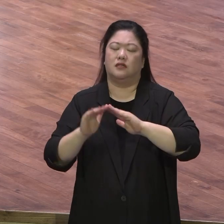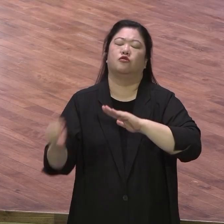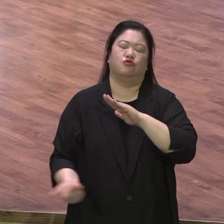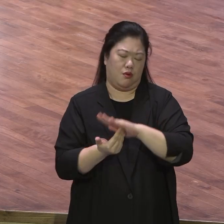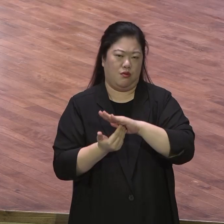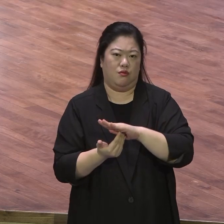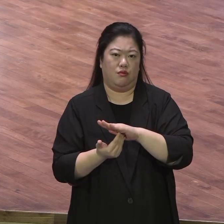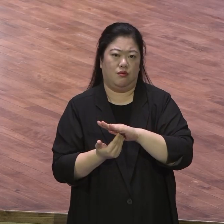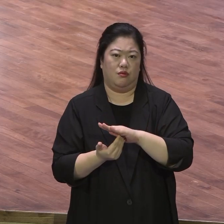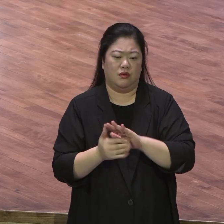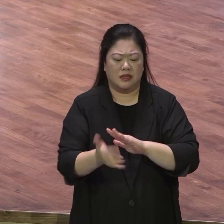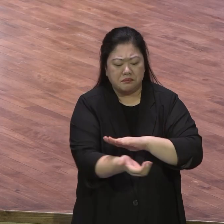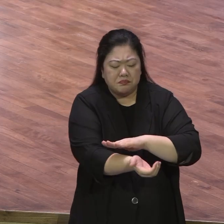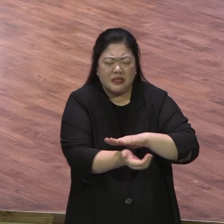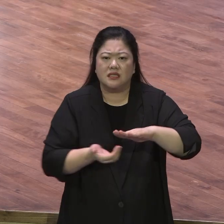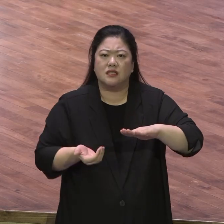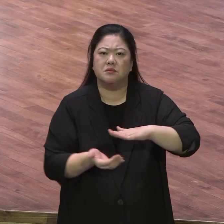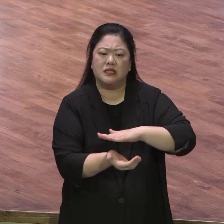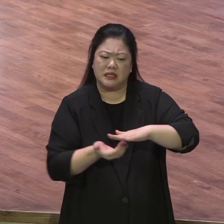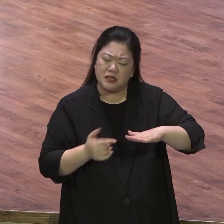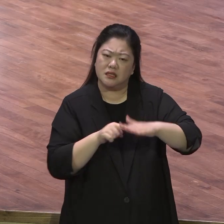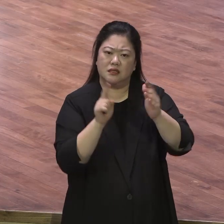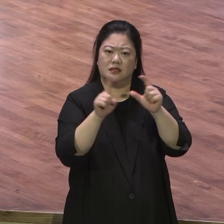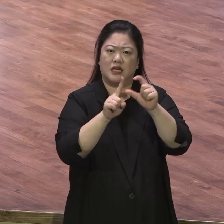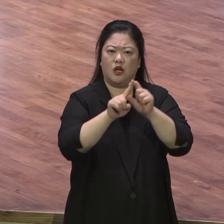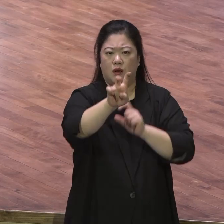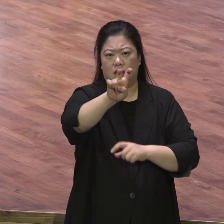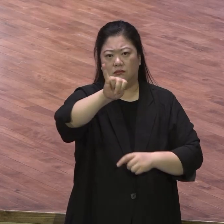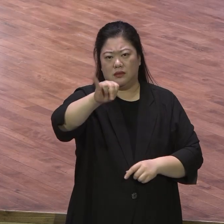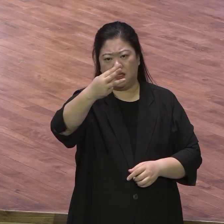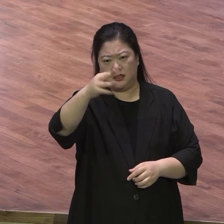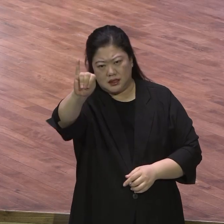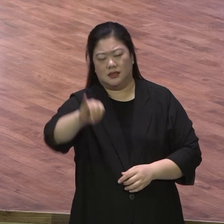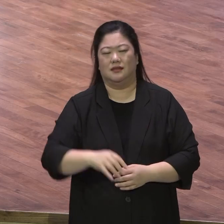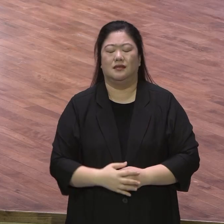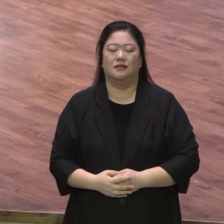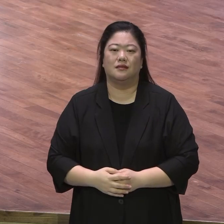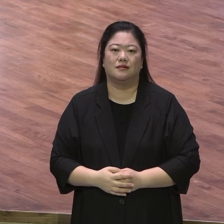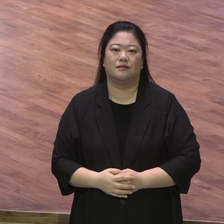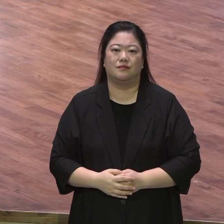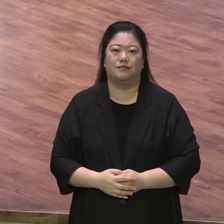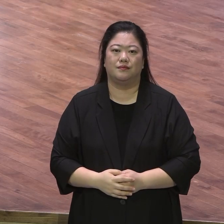잡는 사람 말씀을 가진 사람 누릴 수밖에 없어. 성취될 수밖에 없다.